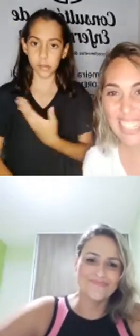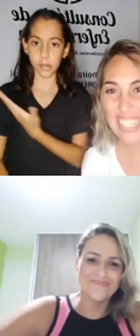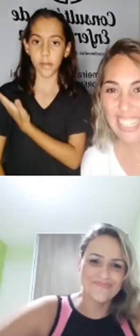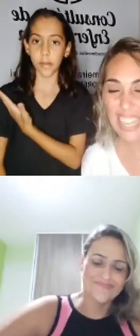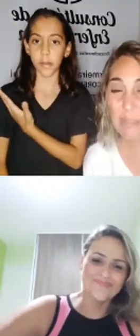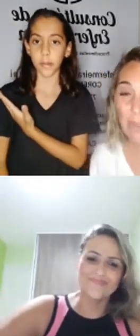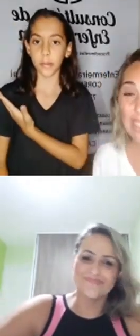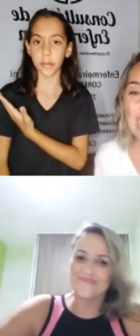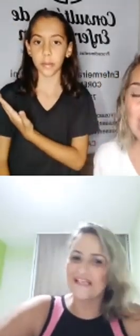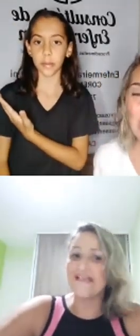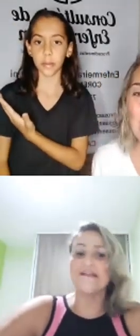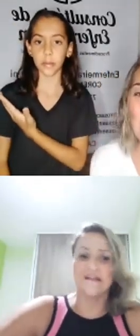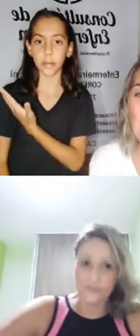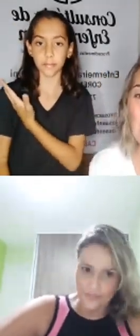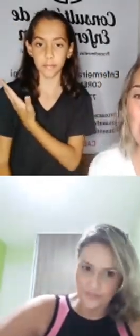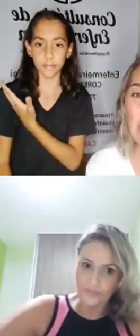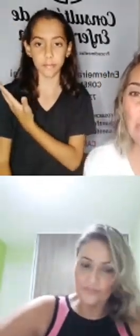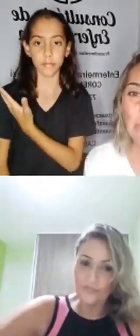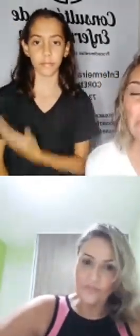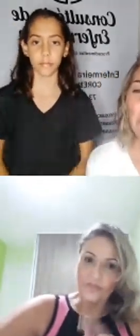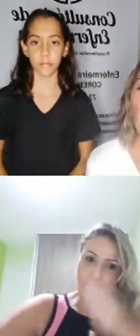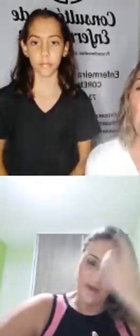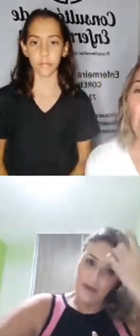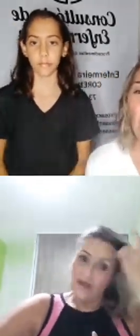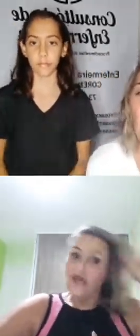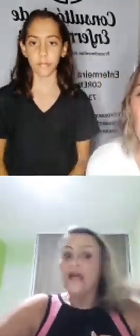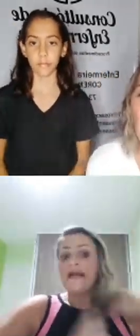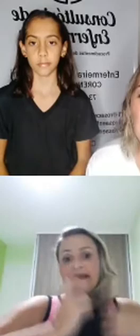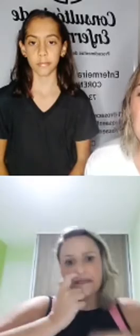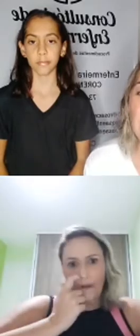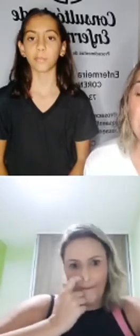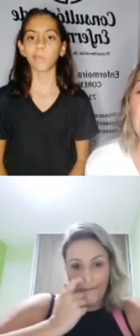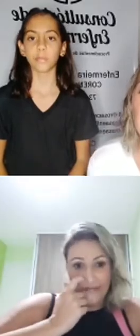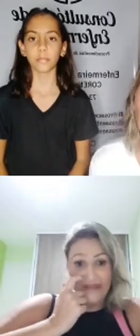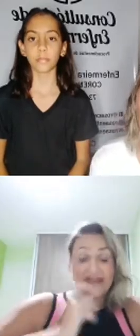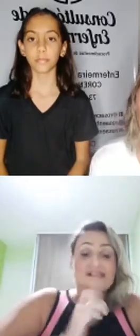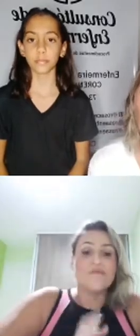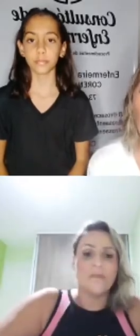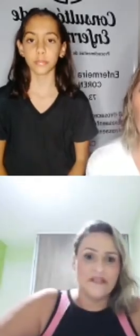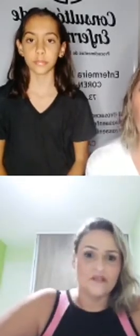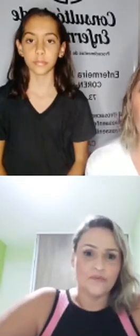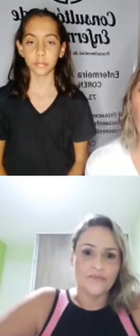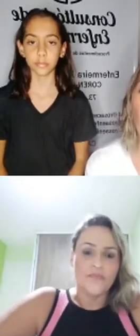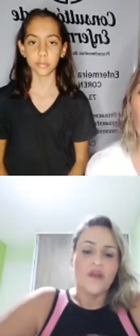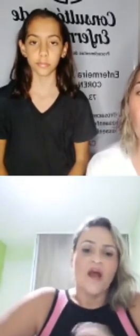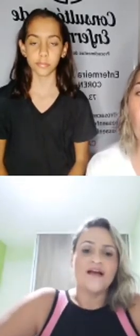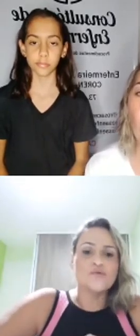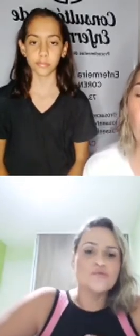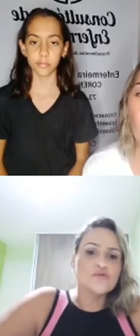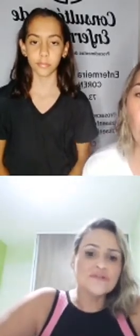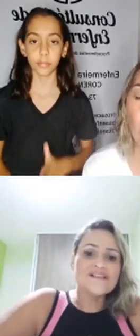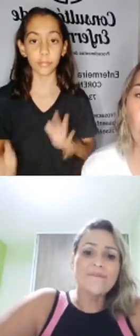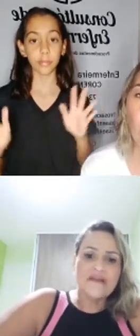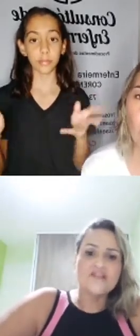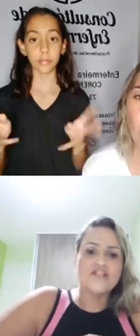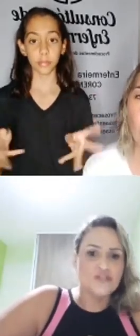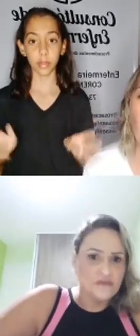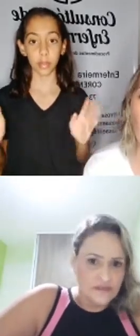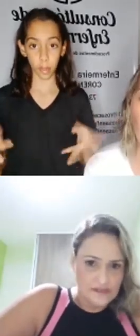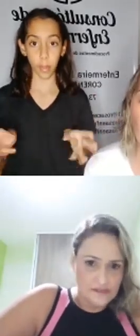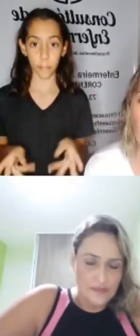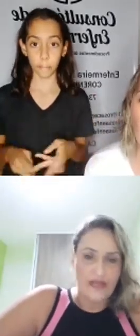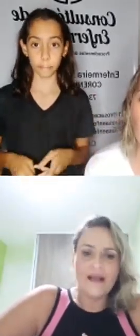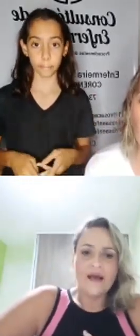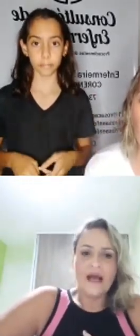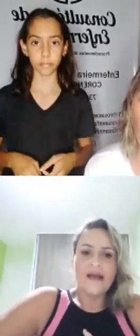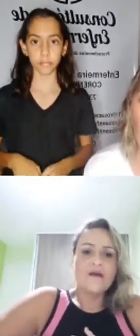doutora, a importância do Então, preventivo. então, nesse momento, as consultas